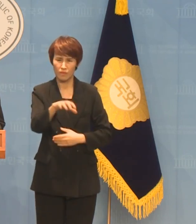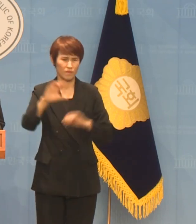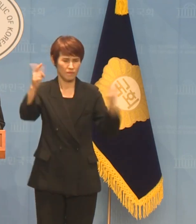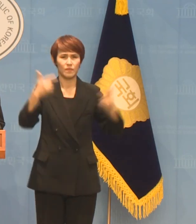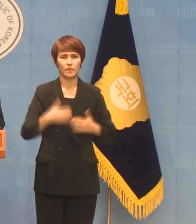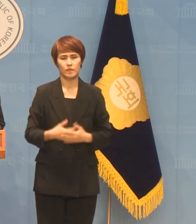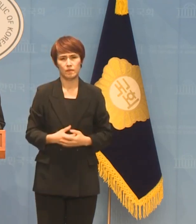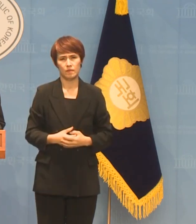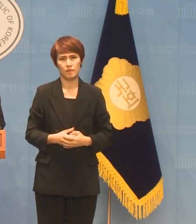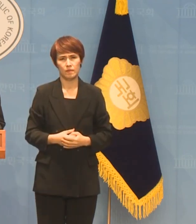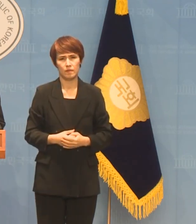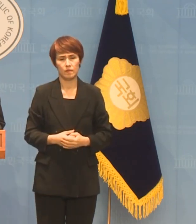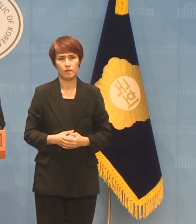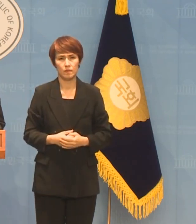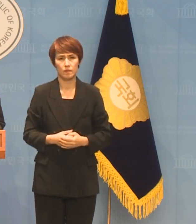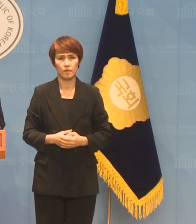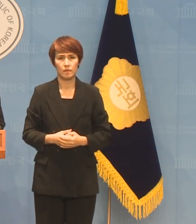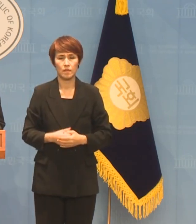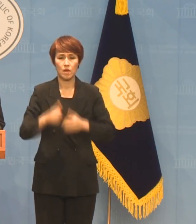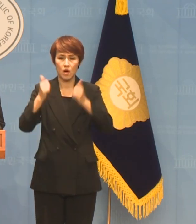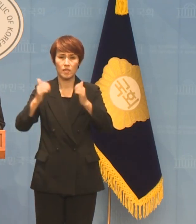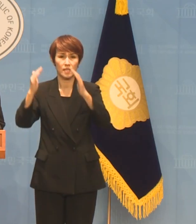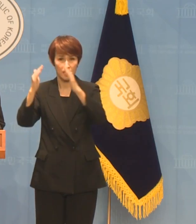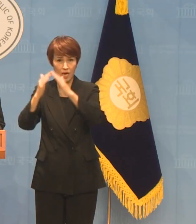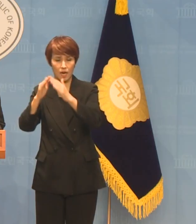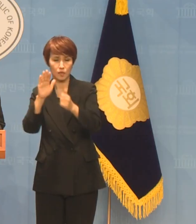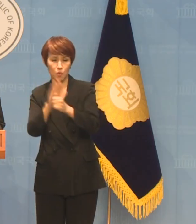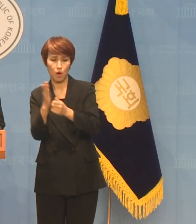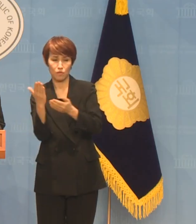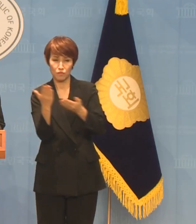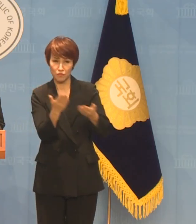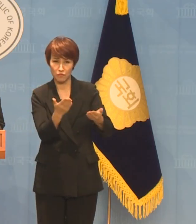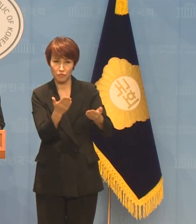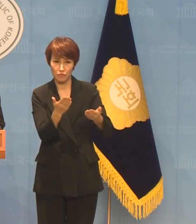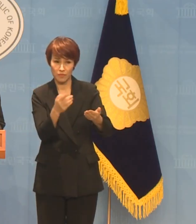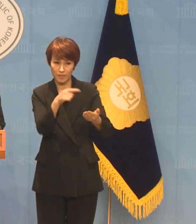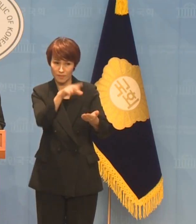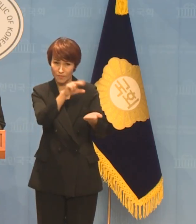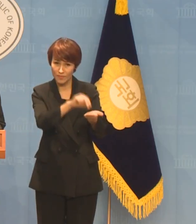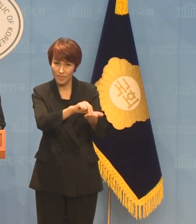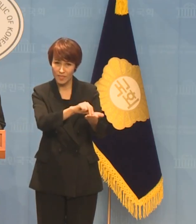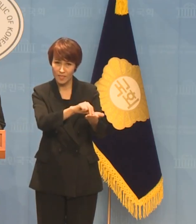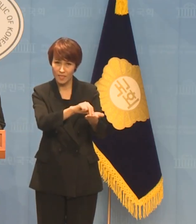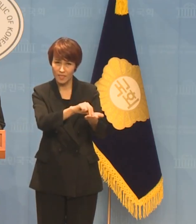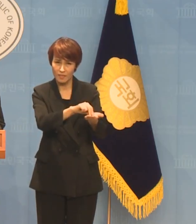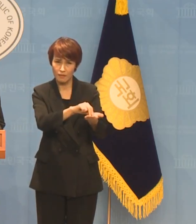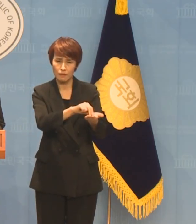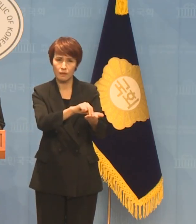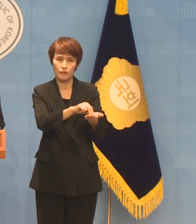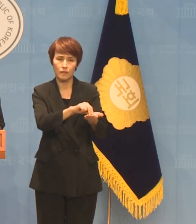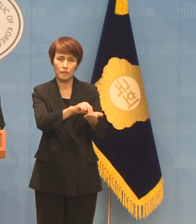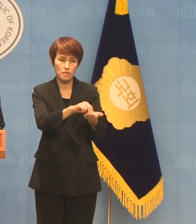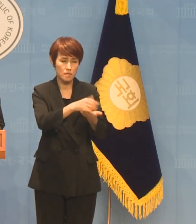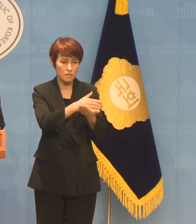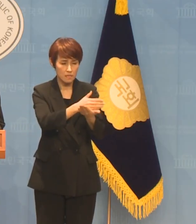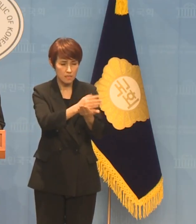더욱이 헌재가 보수해 주려고 하는 그 하자는 하자 중 하나일